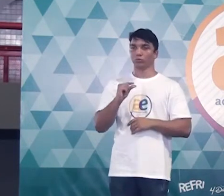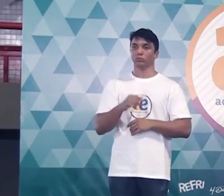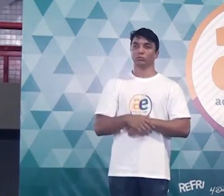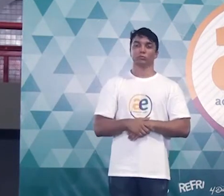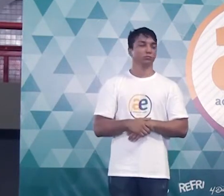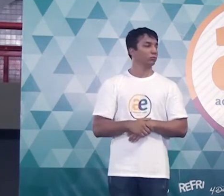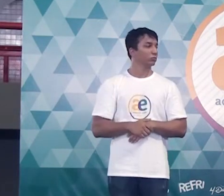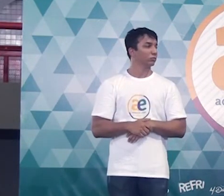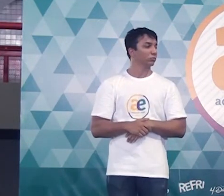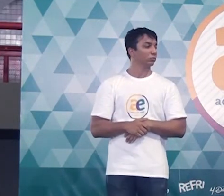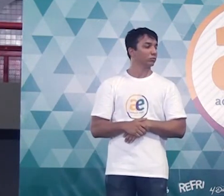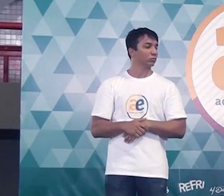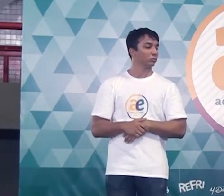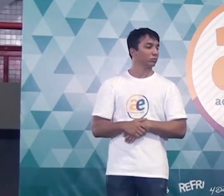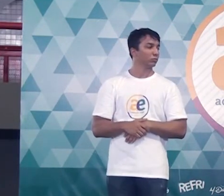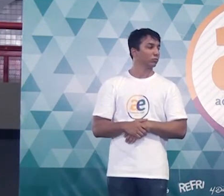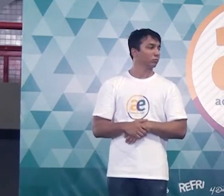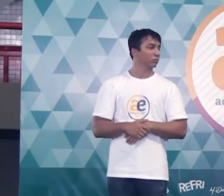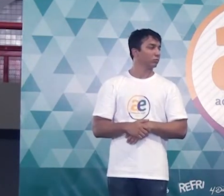Aqui, é?